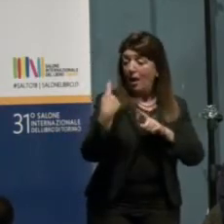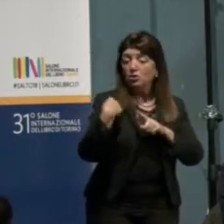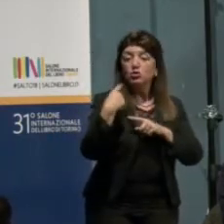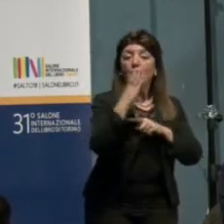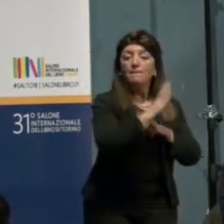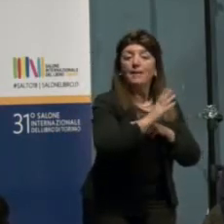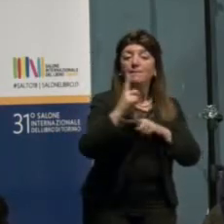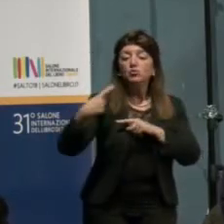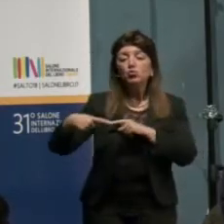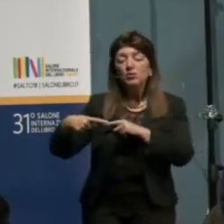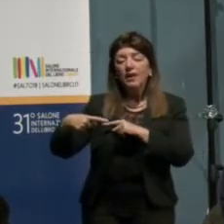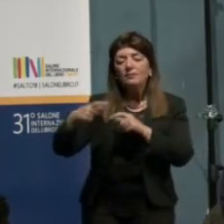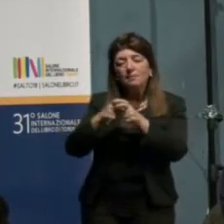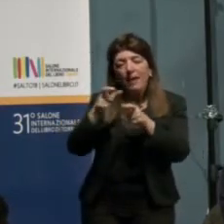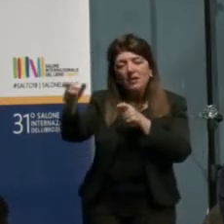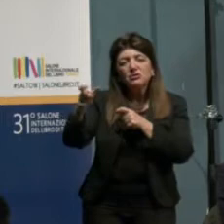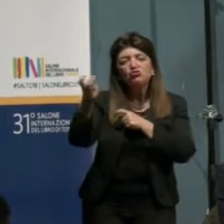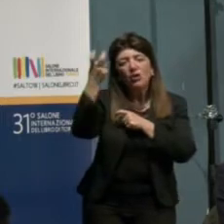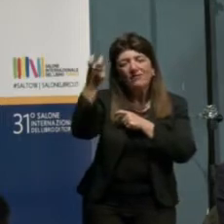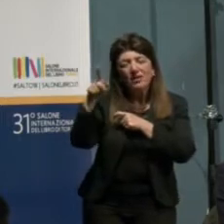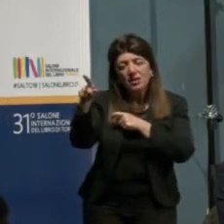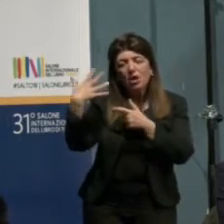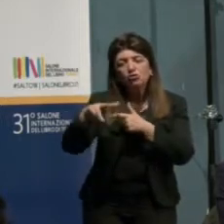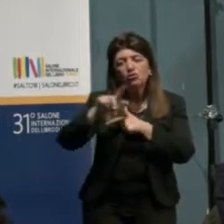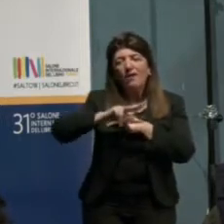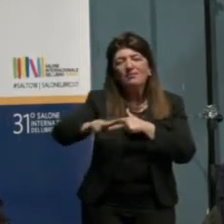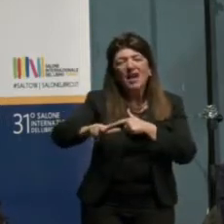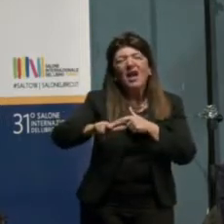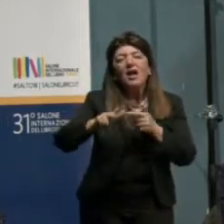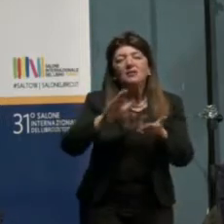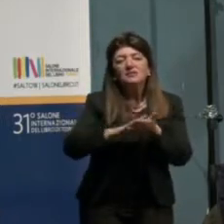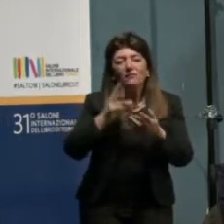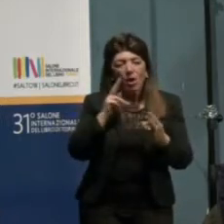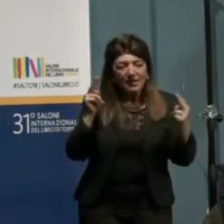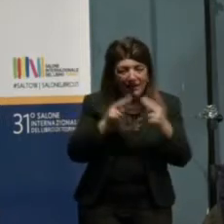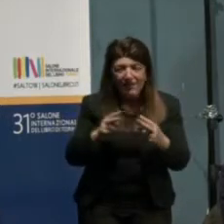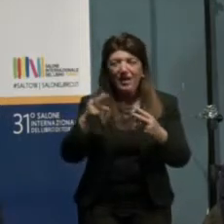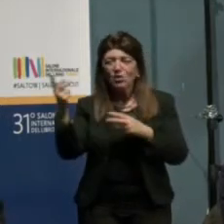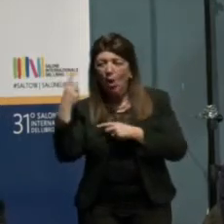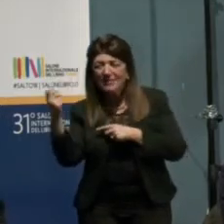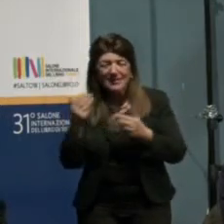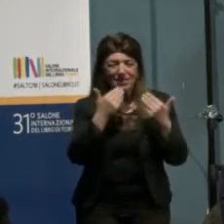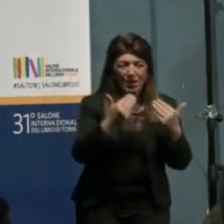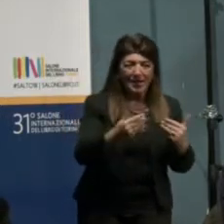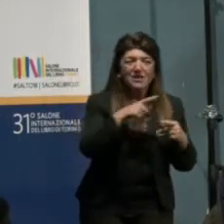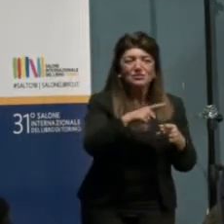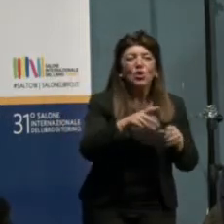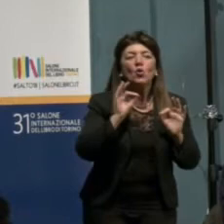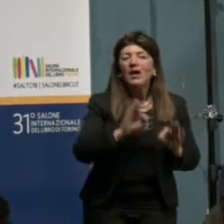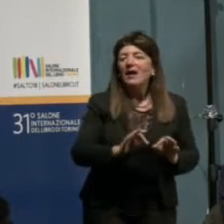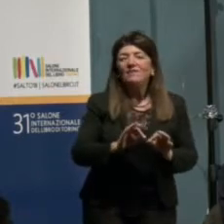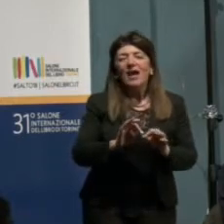cervignano questa settimana è la terza volta che lo vedo che lo sento grazie lui è il top della scorta mediatica